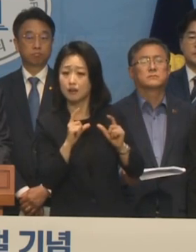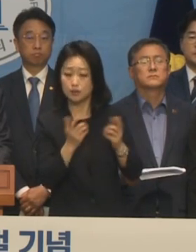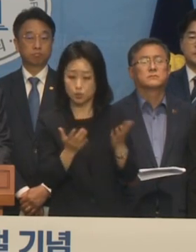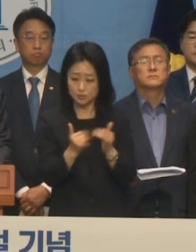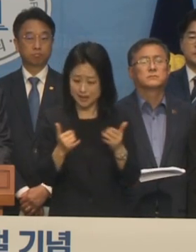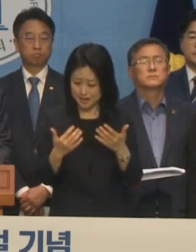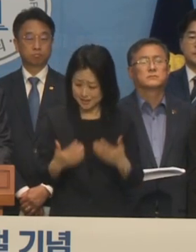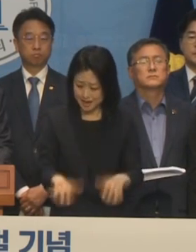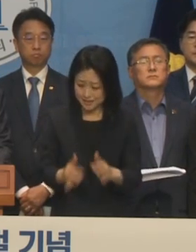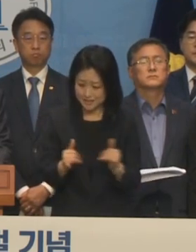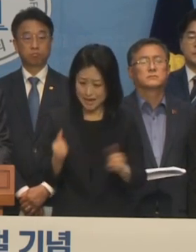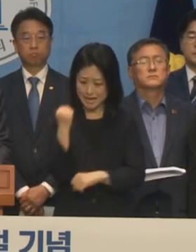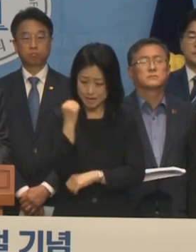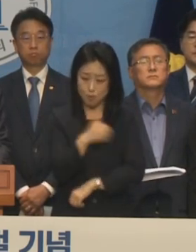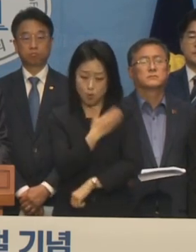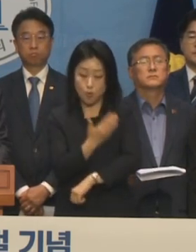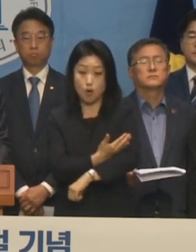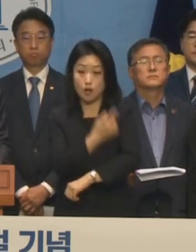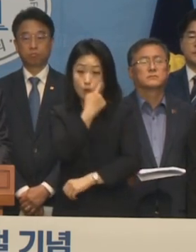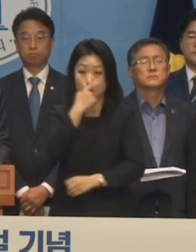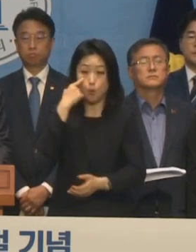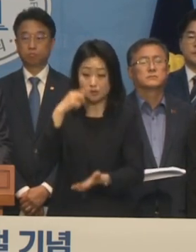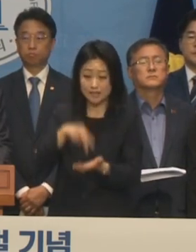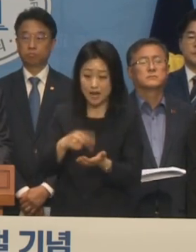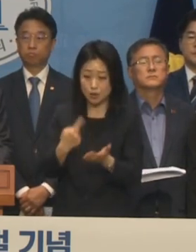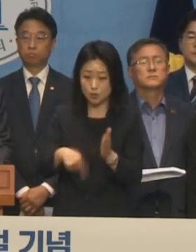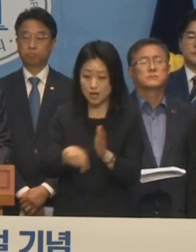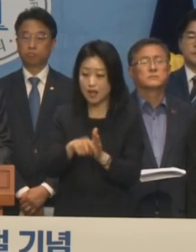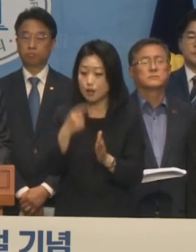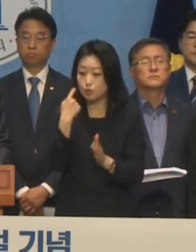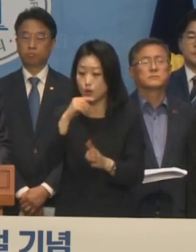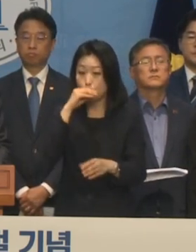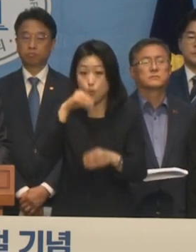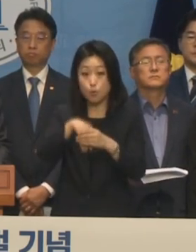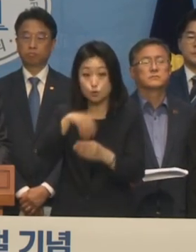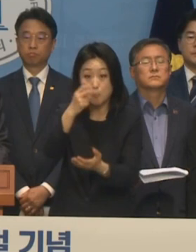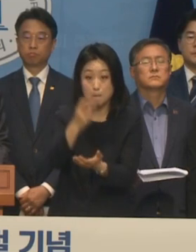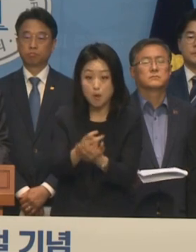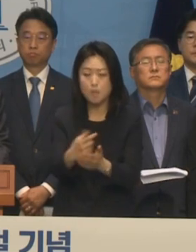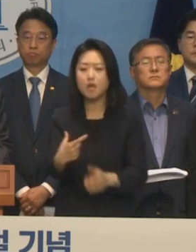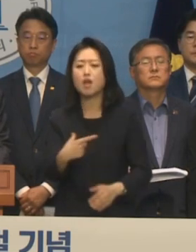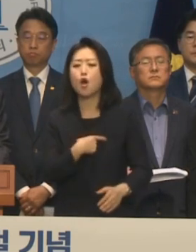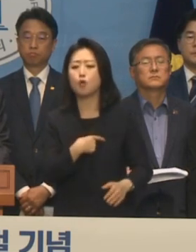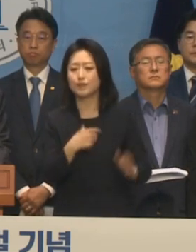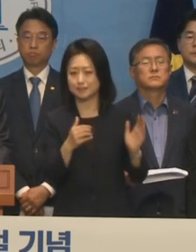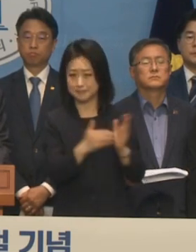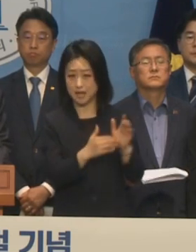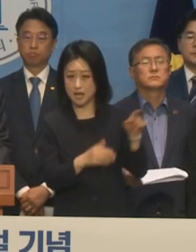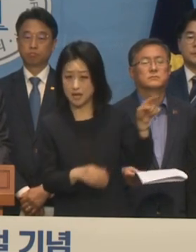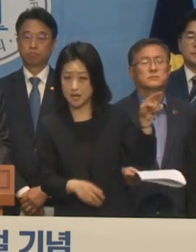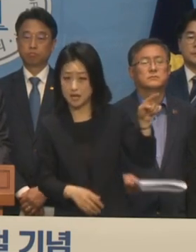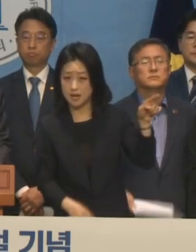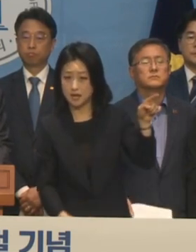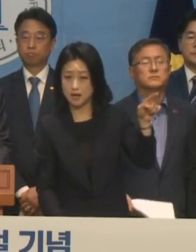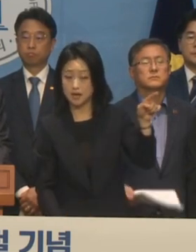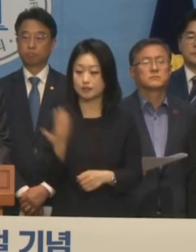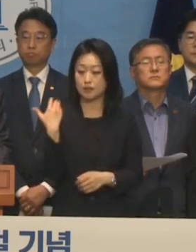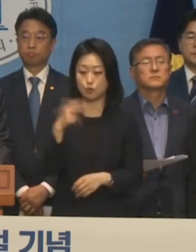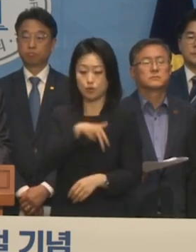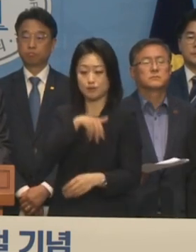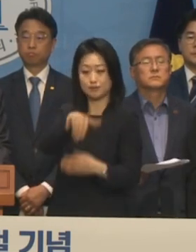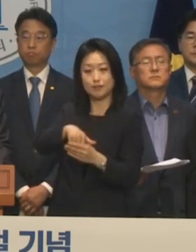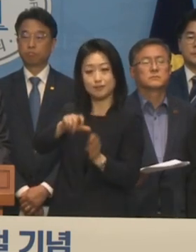노동약자들의 최소한의 기본권 보장을 위한 노란봉투법에 대해 거부권을 행사했습니다. 지난